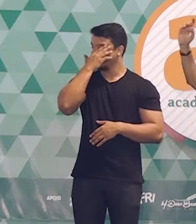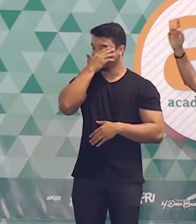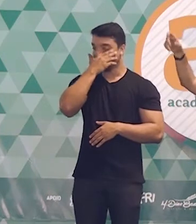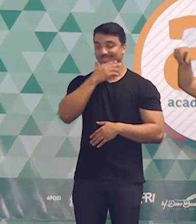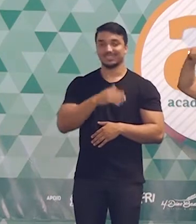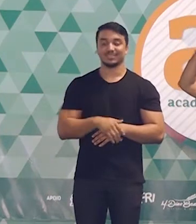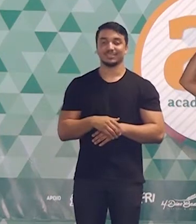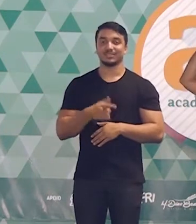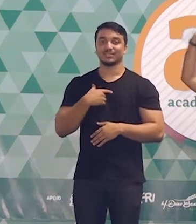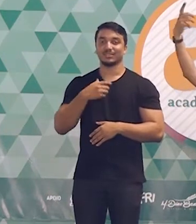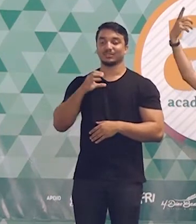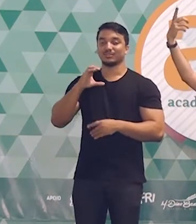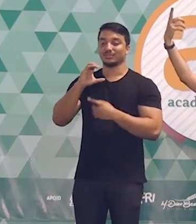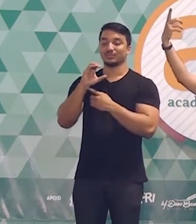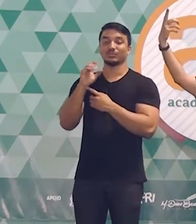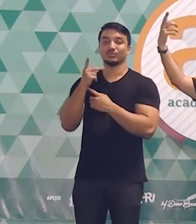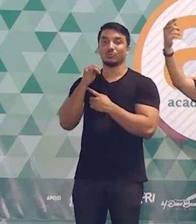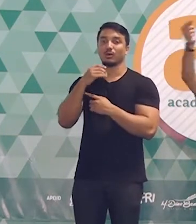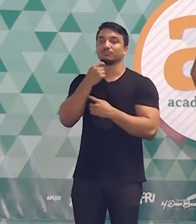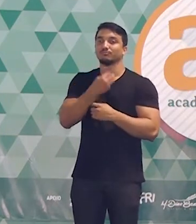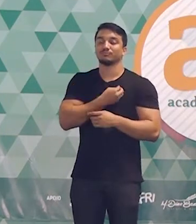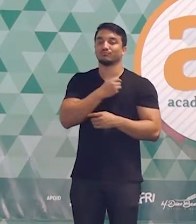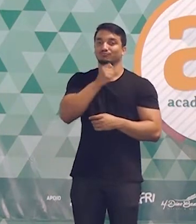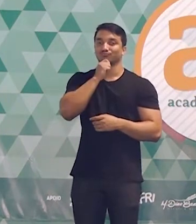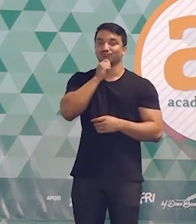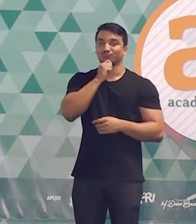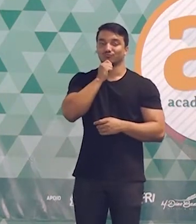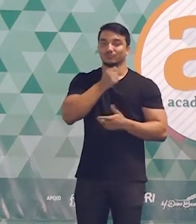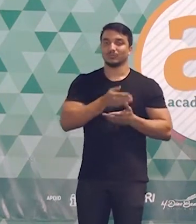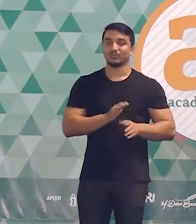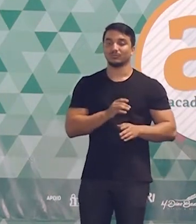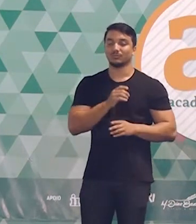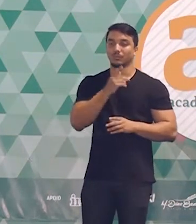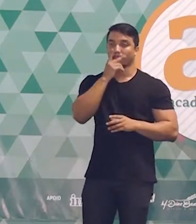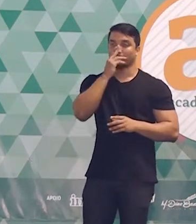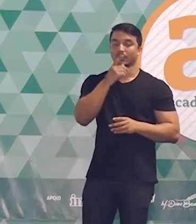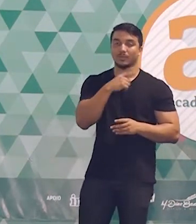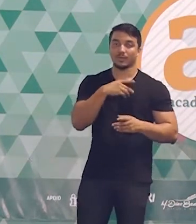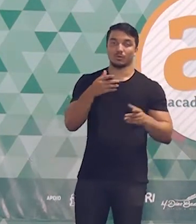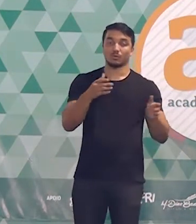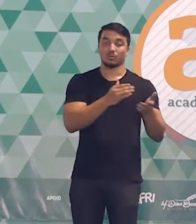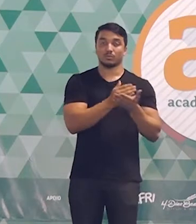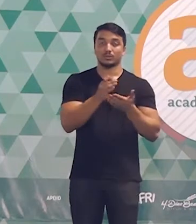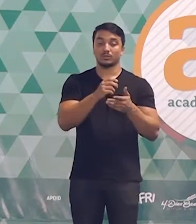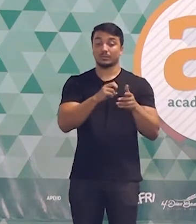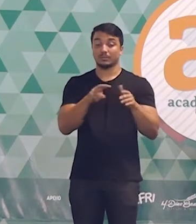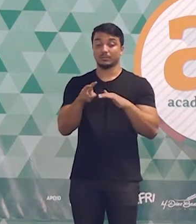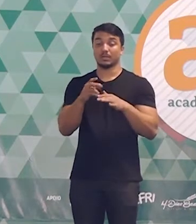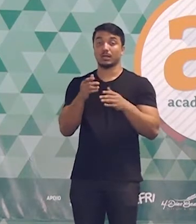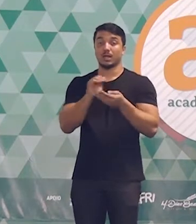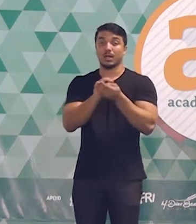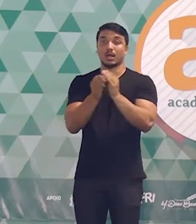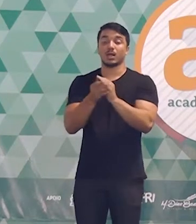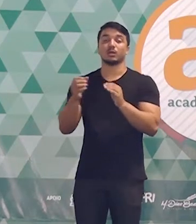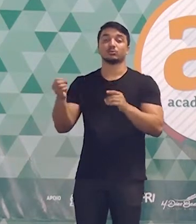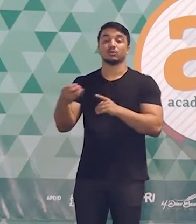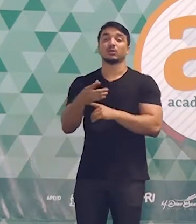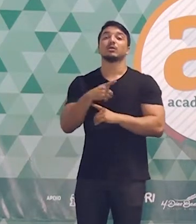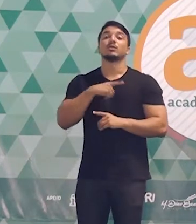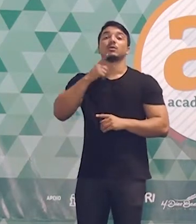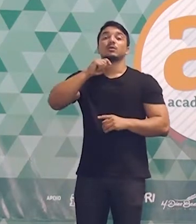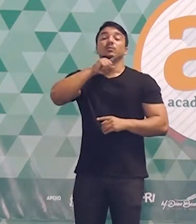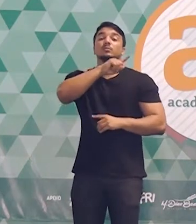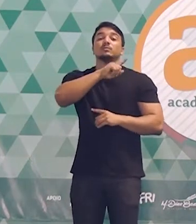Buarque não era nem um embrião de felicidade quando houve a Semana de Arte Moderna. Quem estava na Semana de